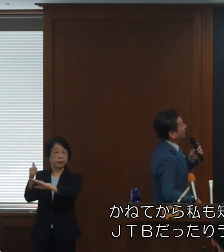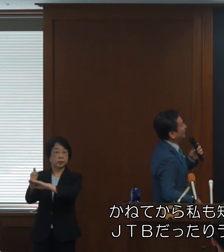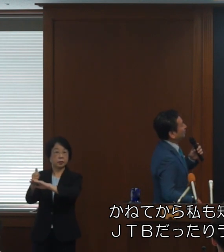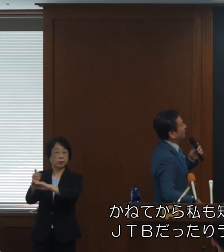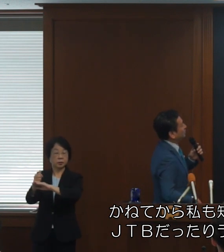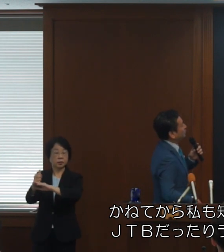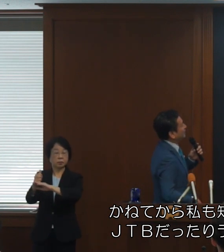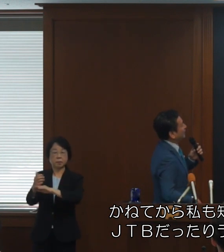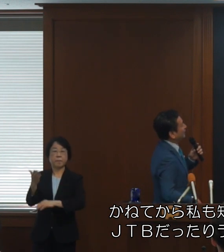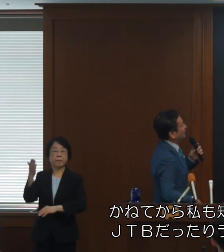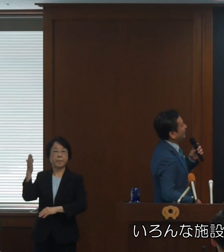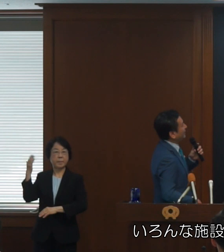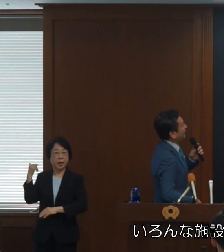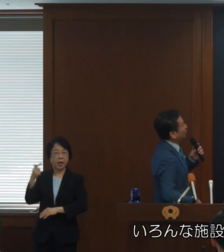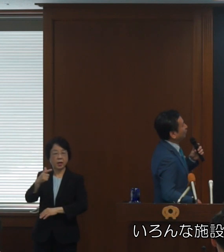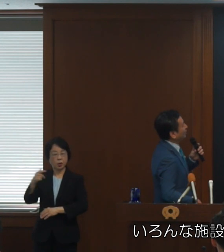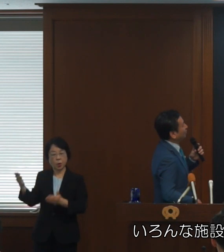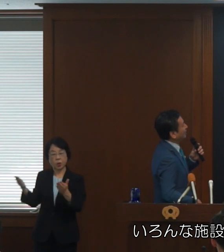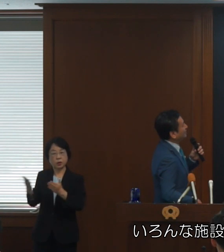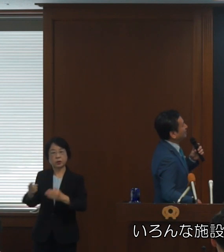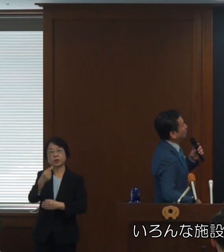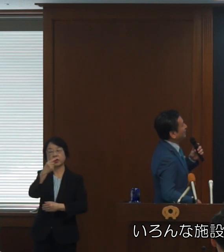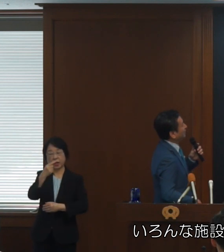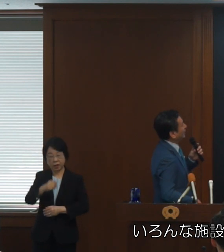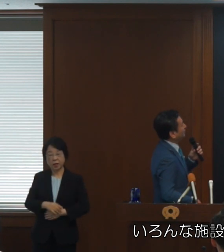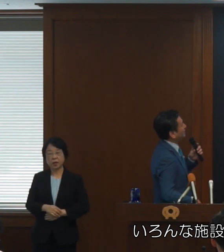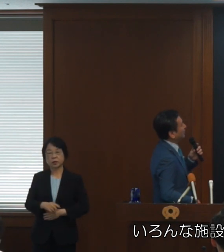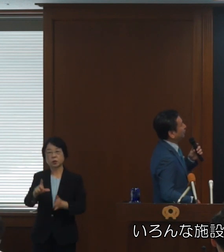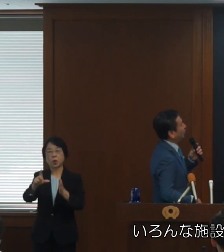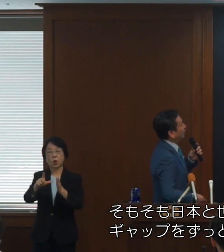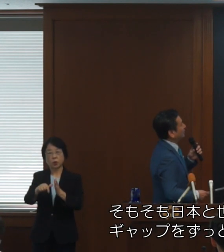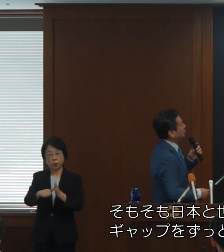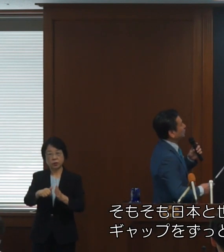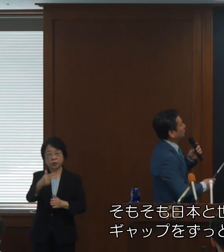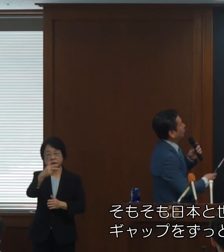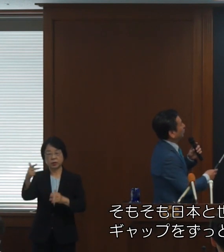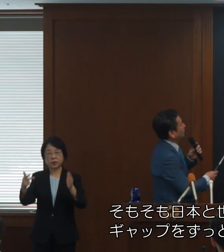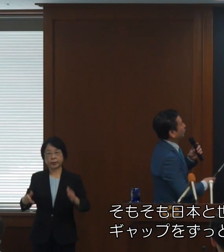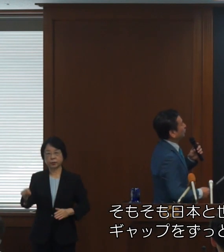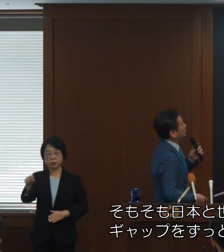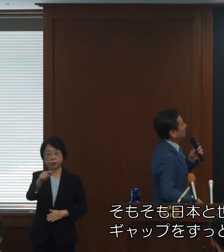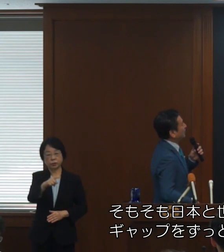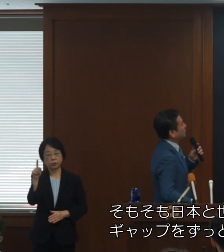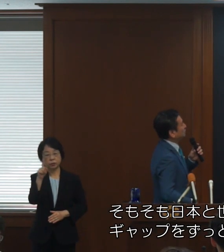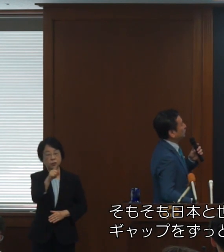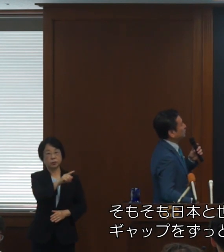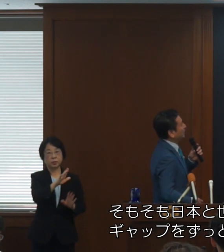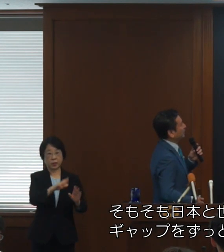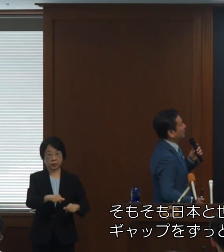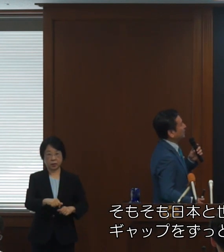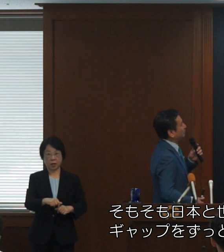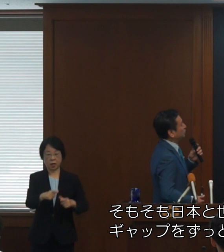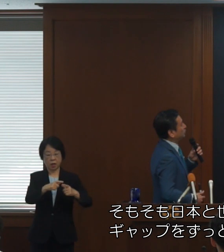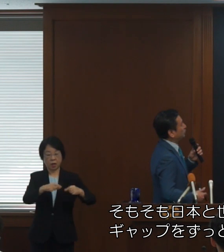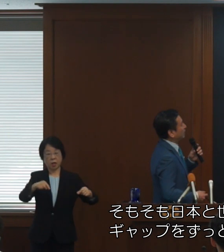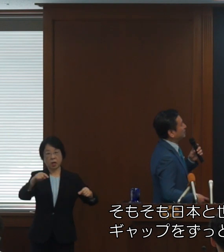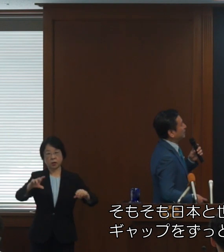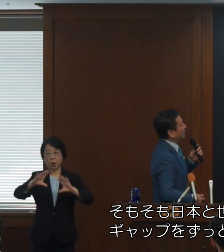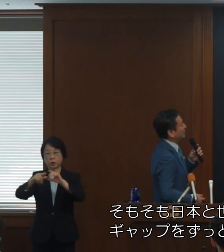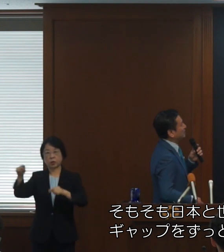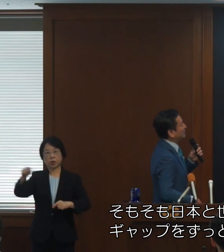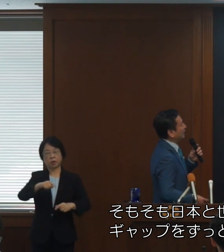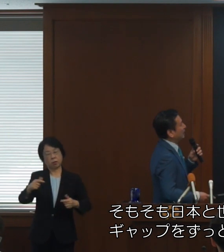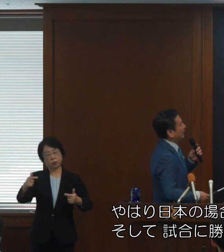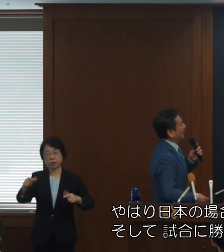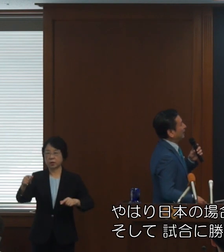ラグビー組織委員会に行っていろんな施設を見てまいりましたけどもそもそも日本と世界のスポーツのあり方にギャップをずっと